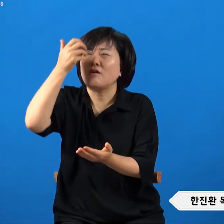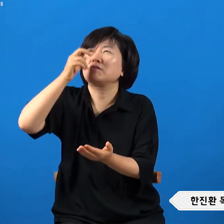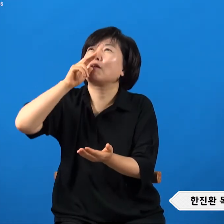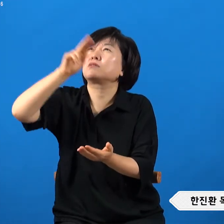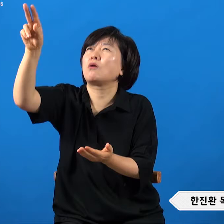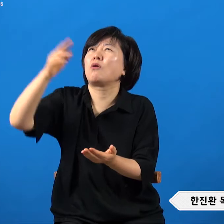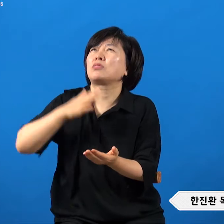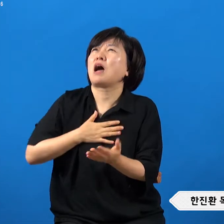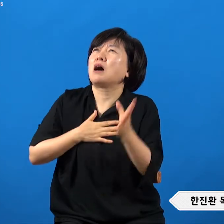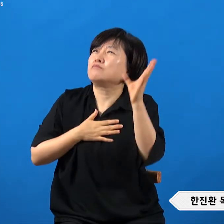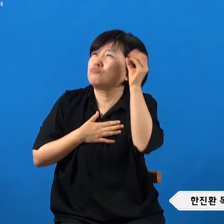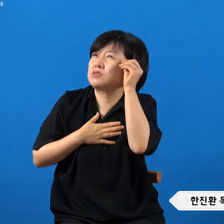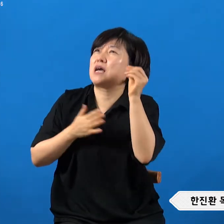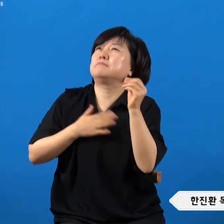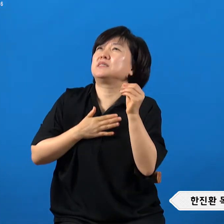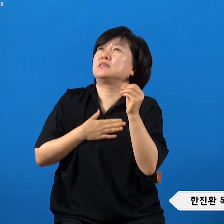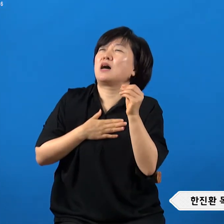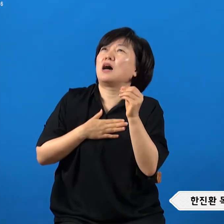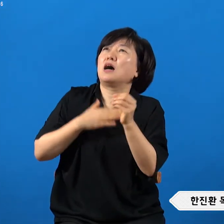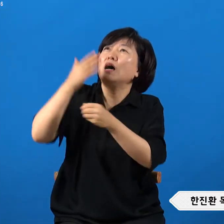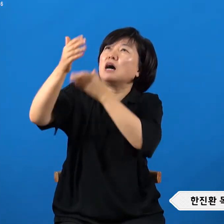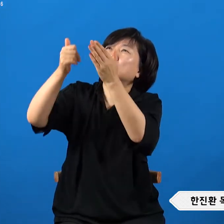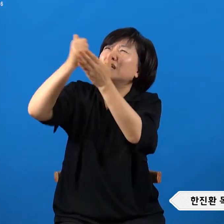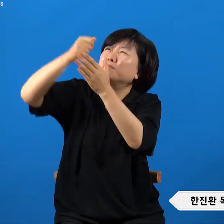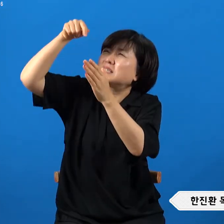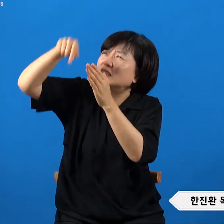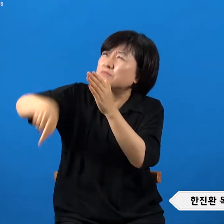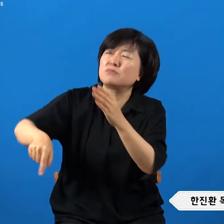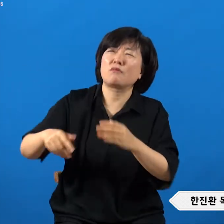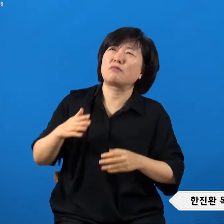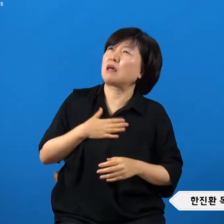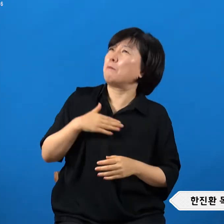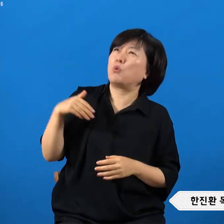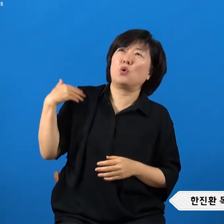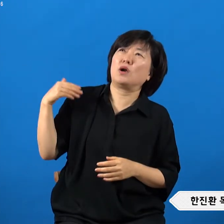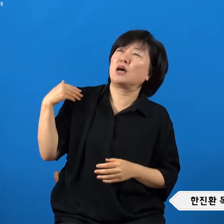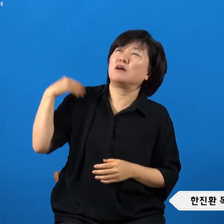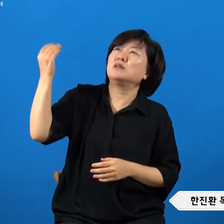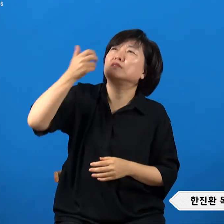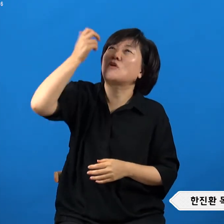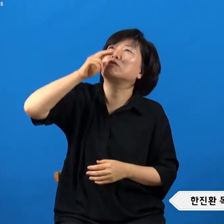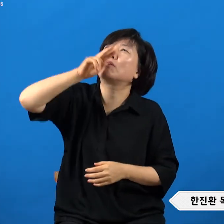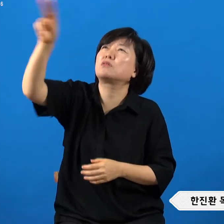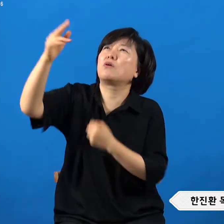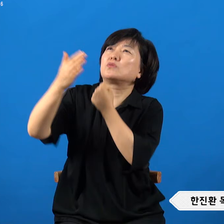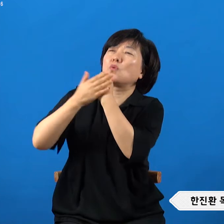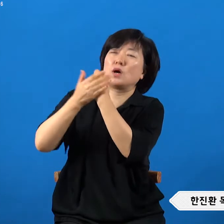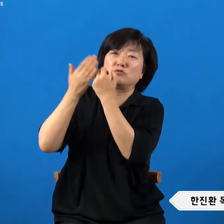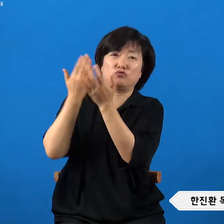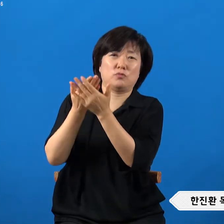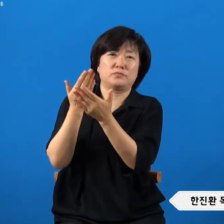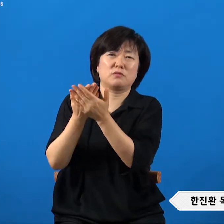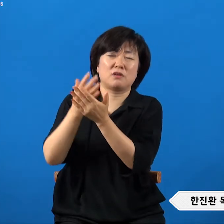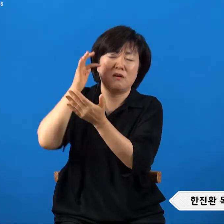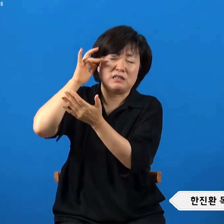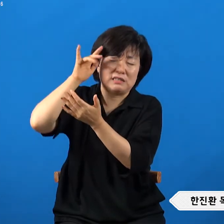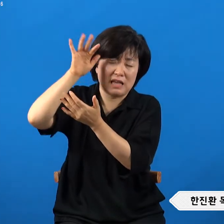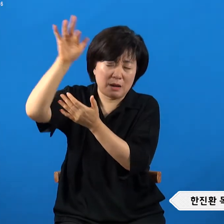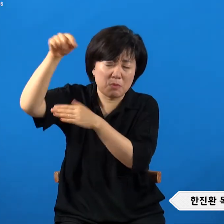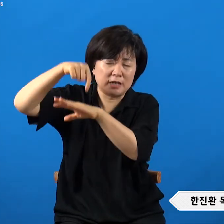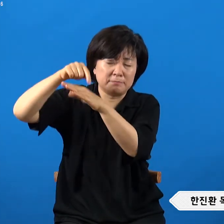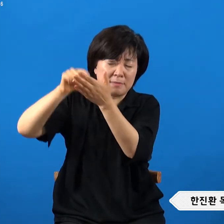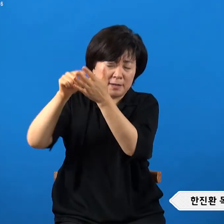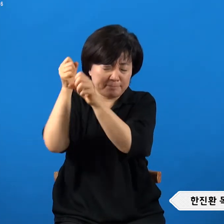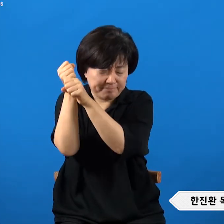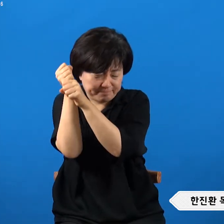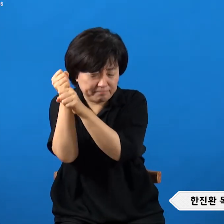성령님, 나는 무지합니다. 하나님의 깊은 것 나는 알지 못합니다. 성령님 도와주세요. 사모하는